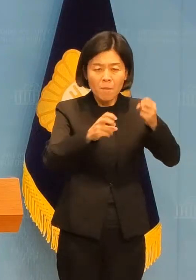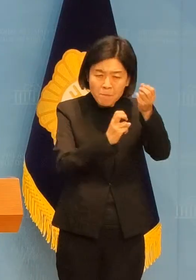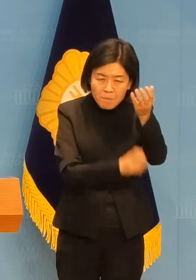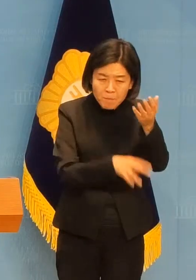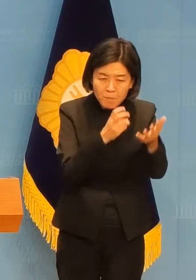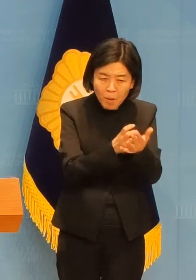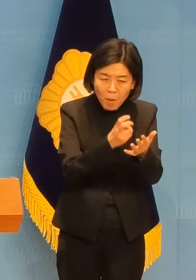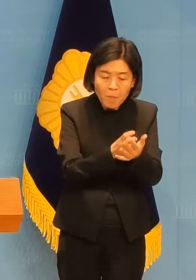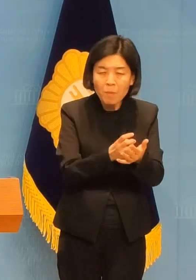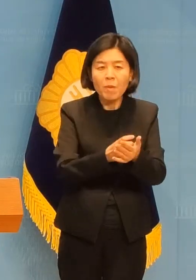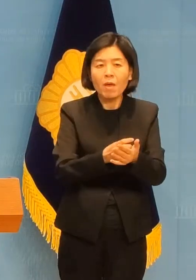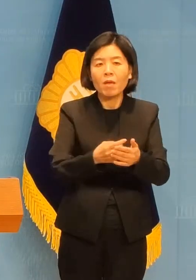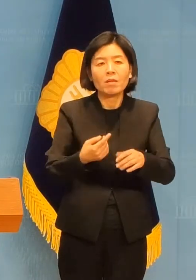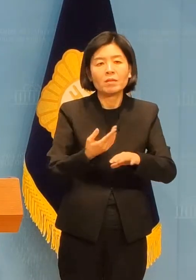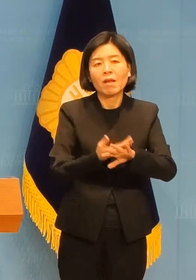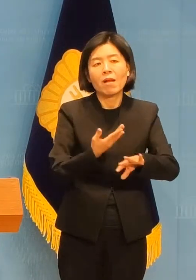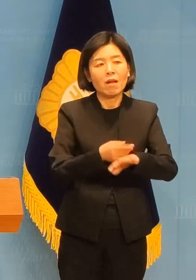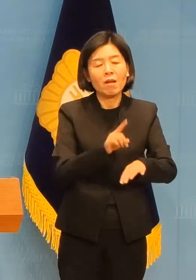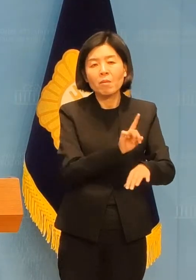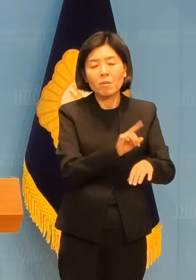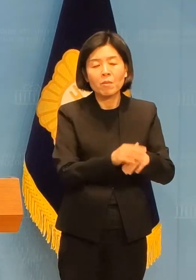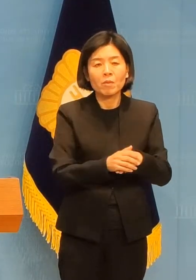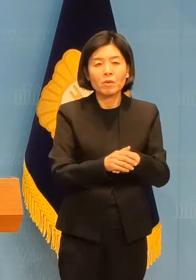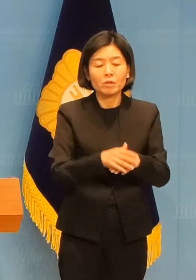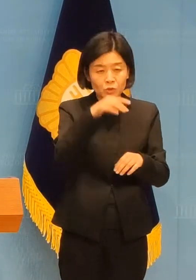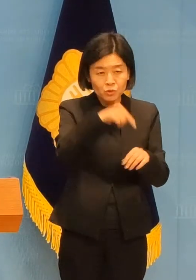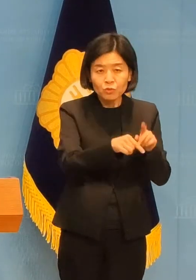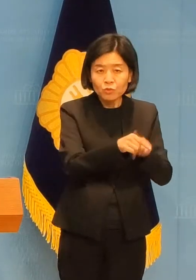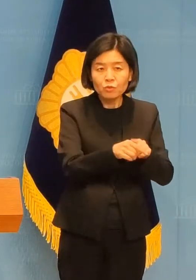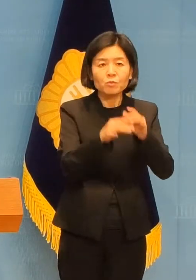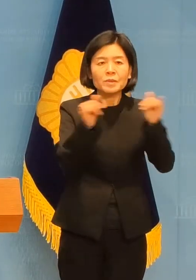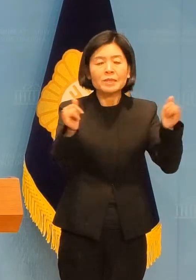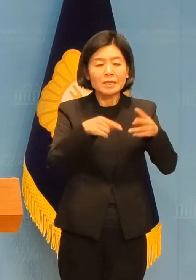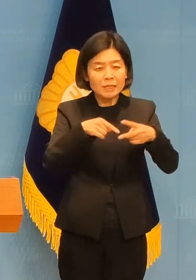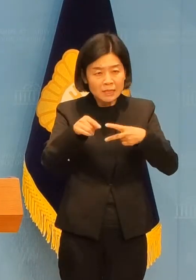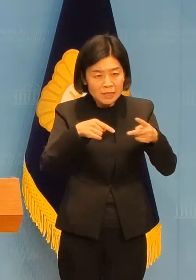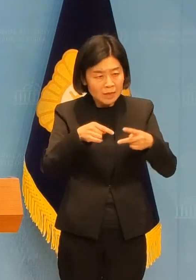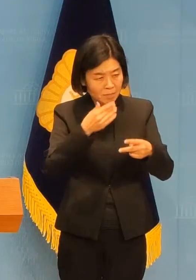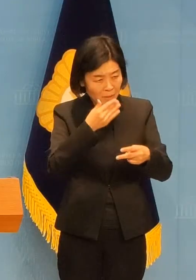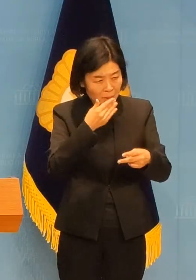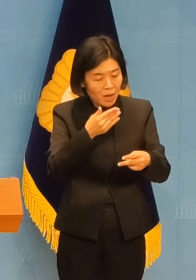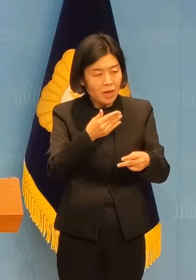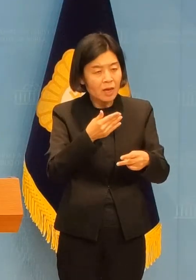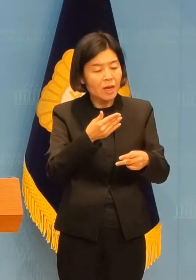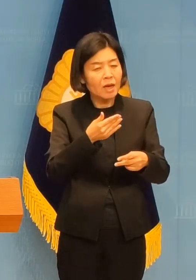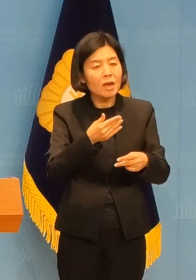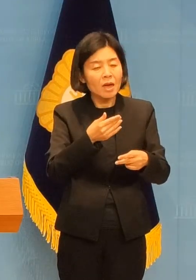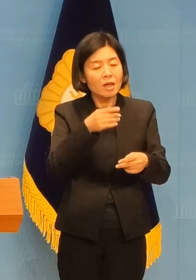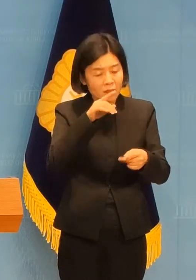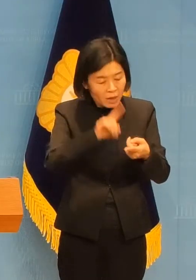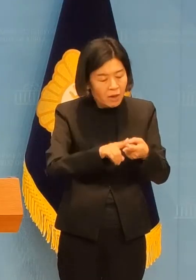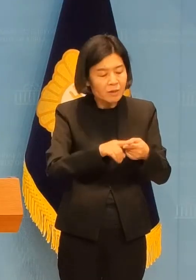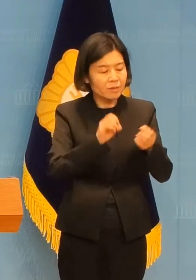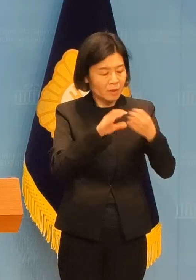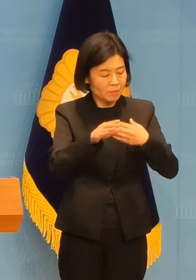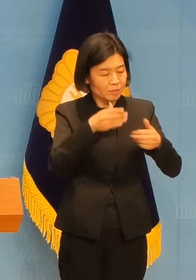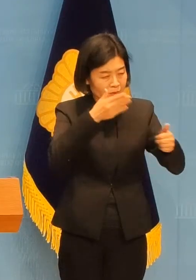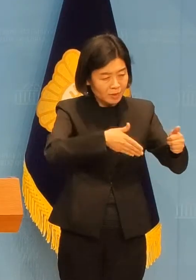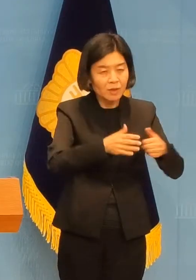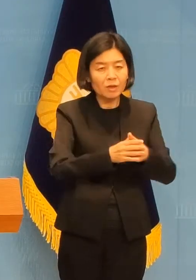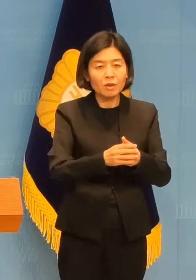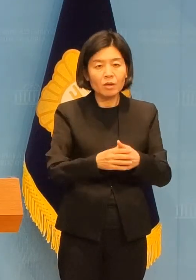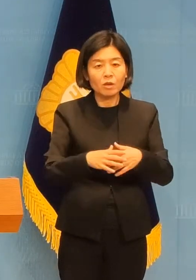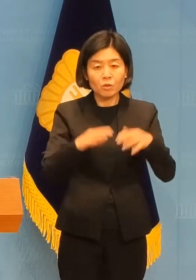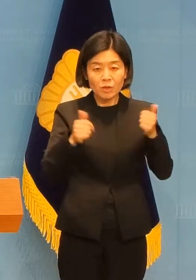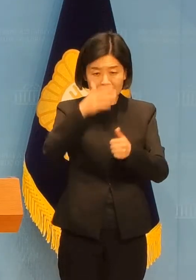보여줍니다. 추 전 원내대표는 국민이 납득할 만한 답을 해야 합니다. 왜 국회의장의 직결